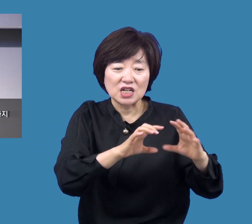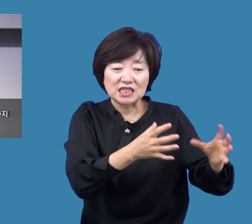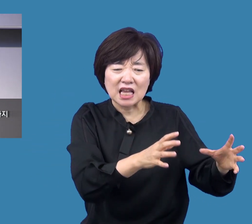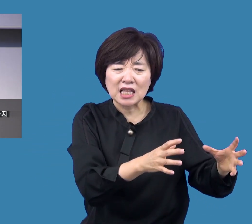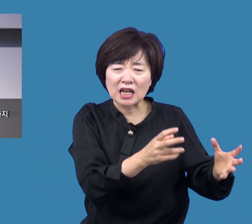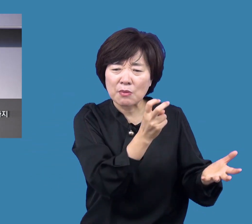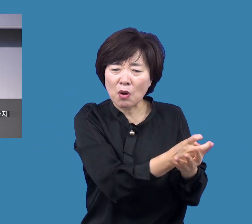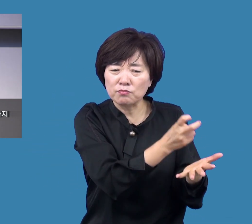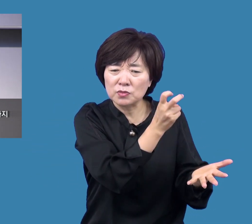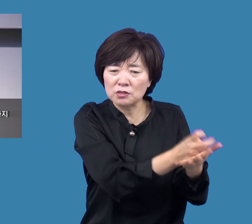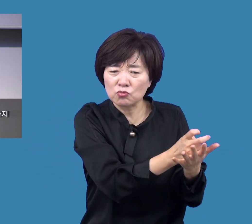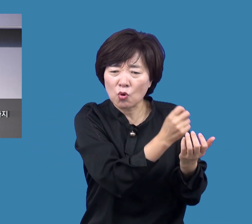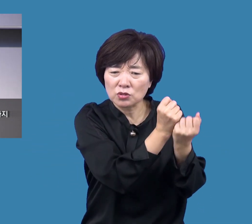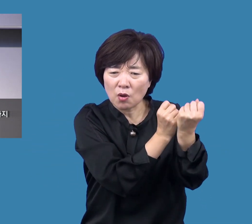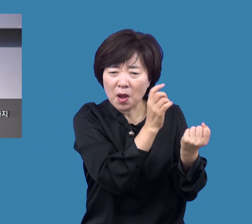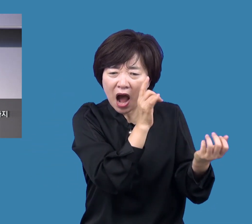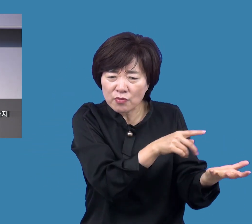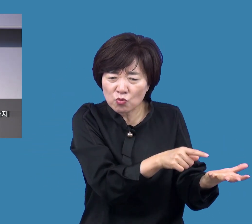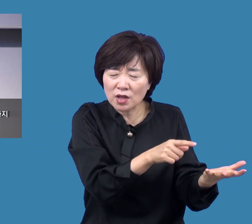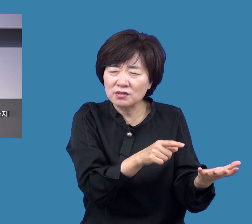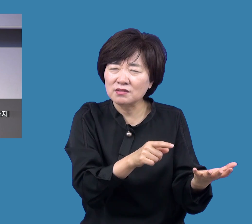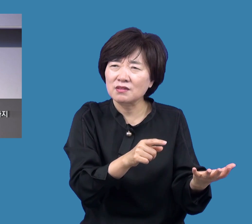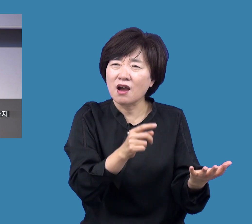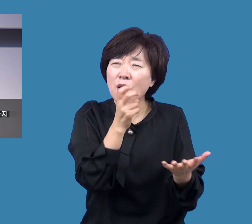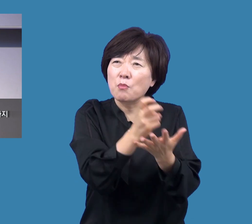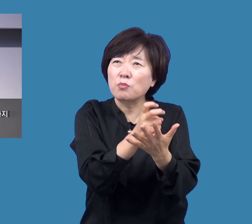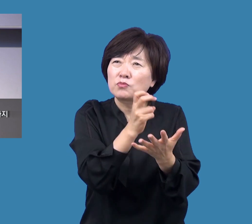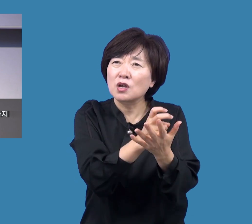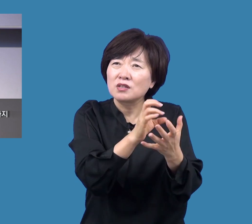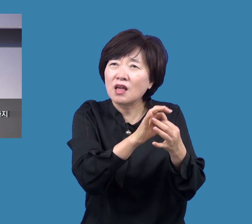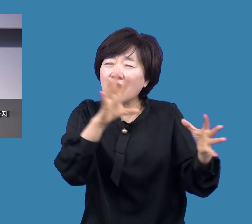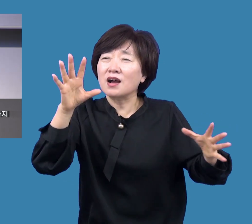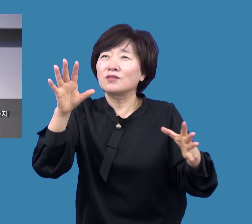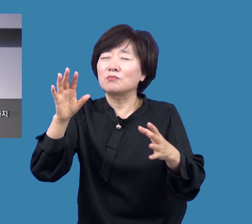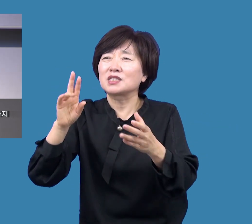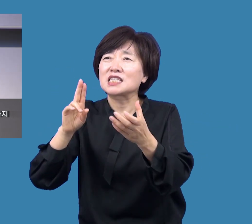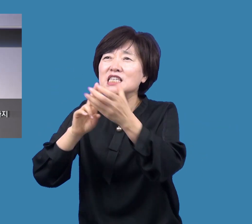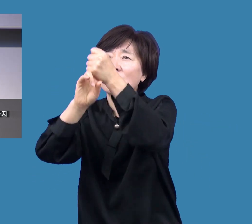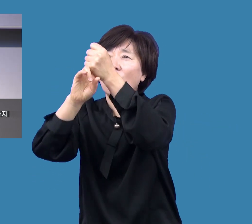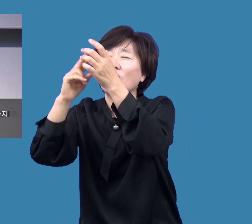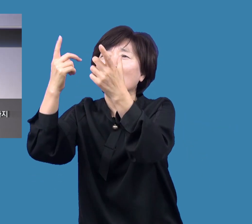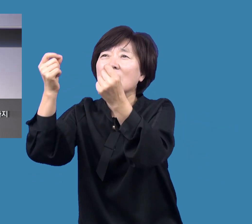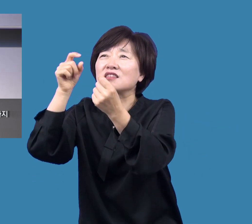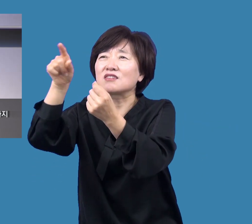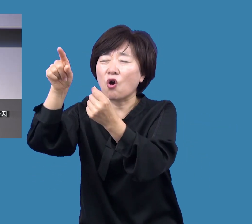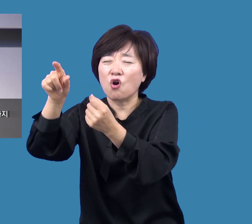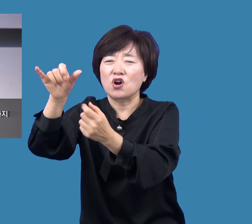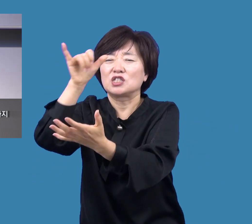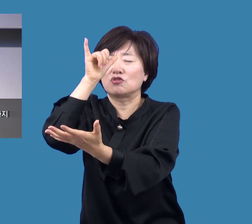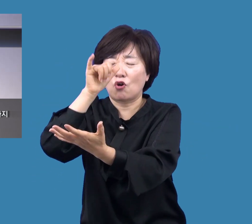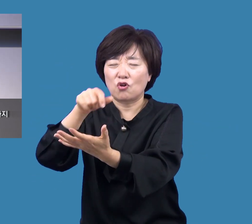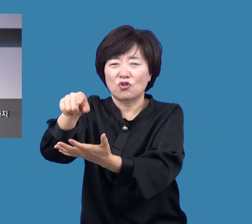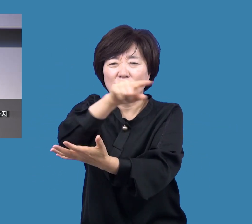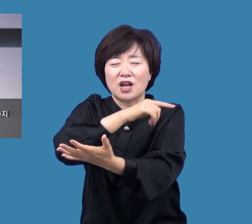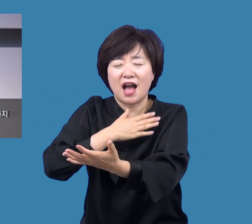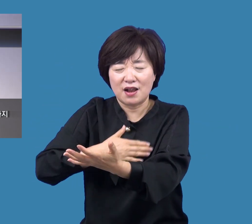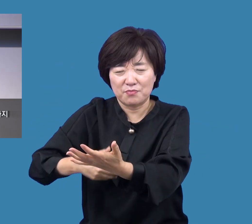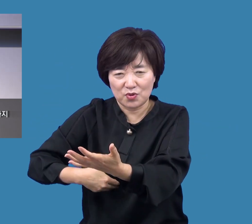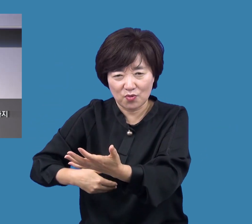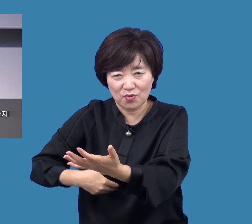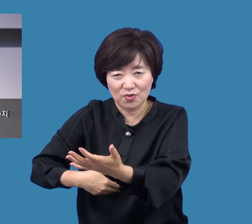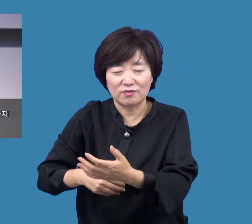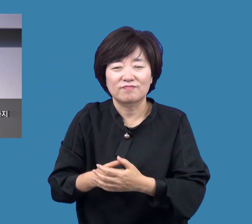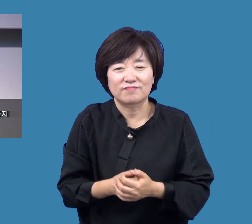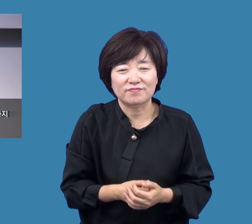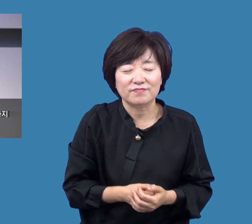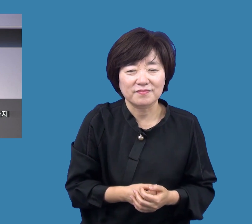법칙으로는 설명할 수 없는 초자연적인 그런 은사들에 대해서 너희가 모르지 않았으면 좋겠다, 그러면서 12장을